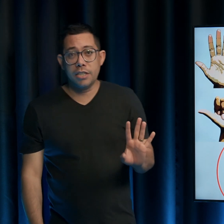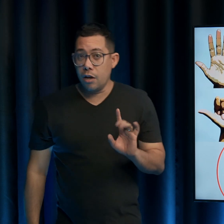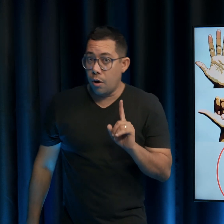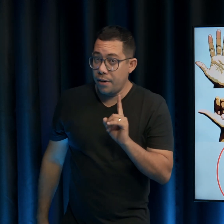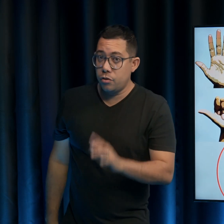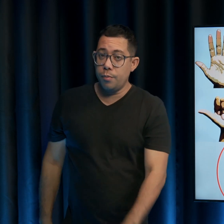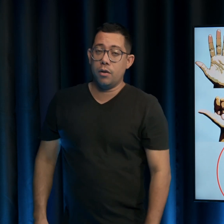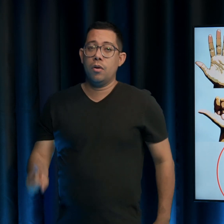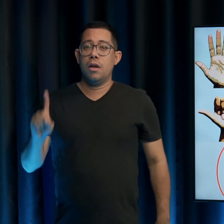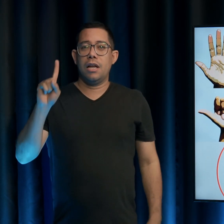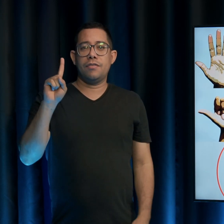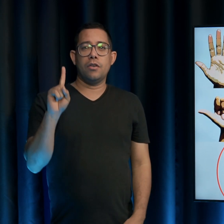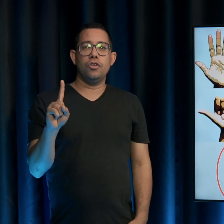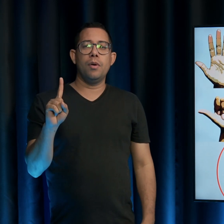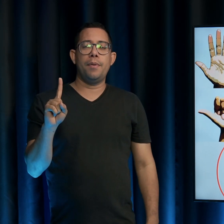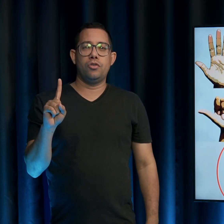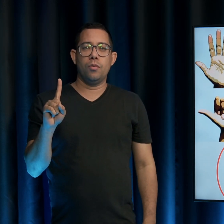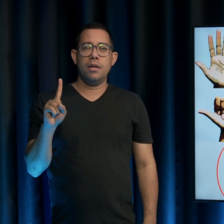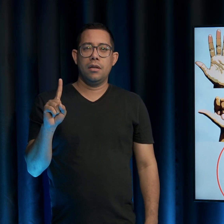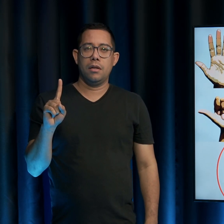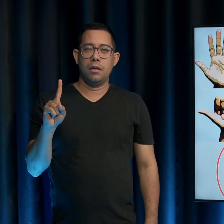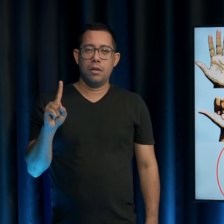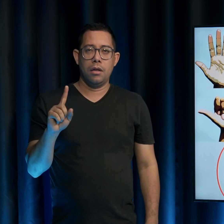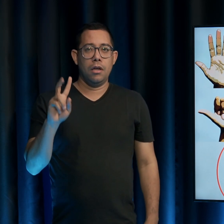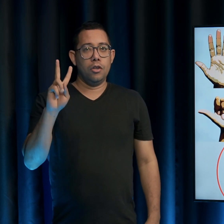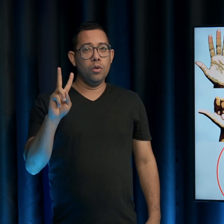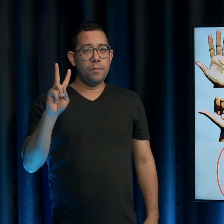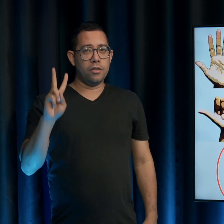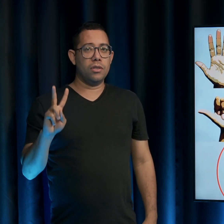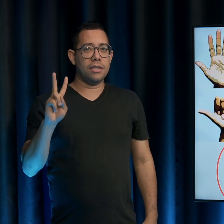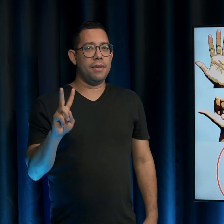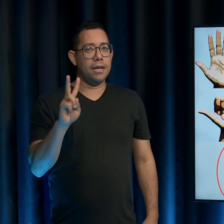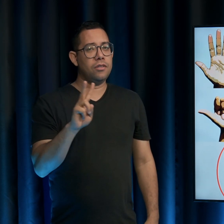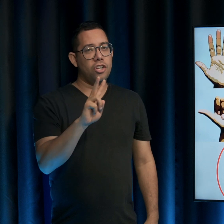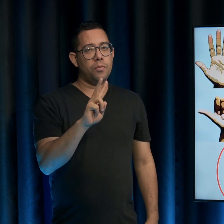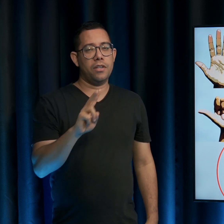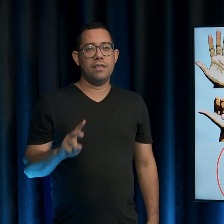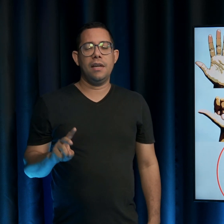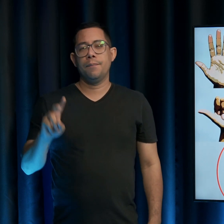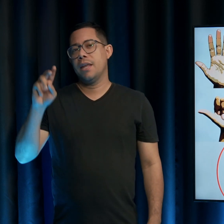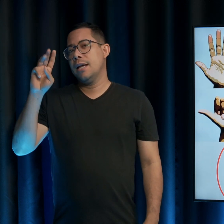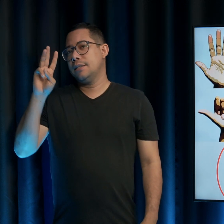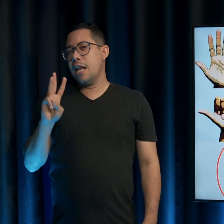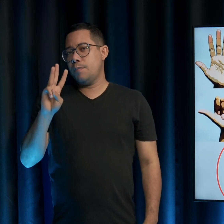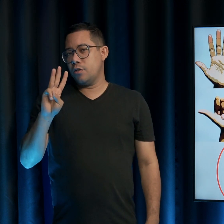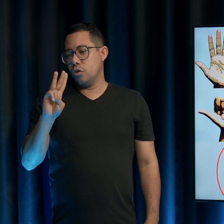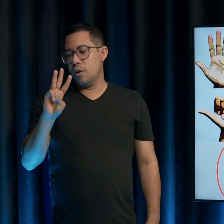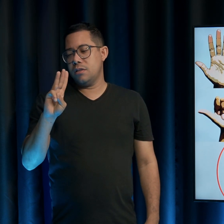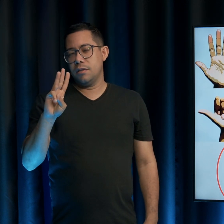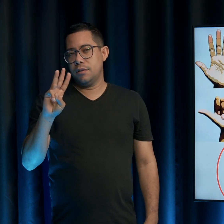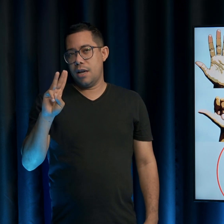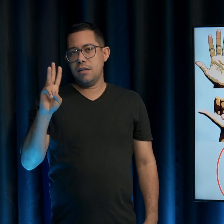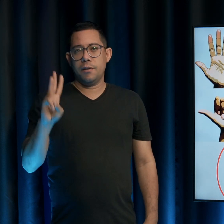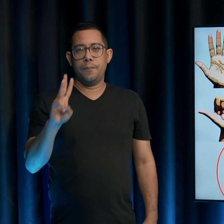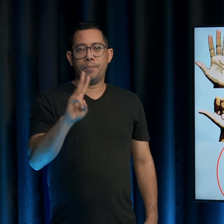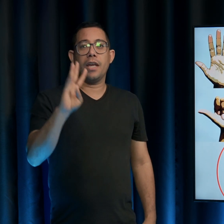ó, pensa comigo, classificador de uma pessoa, 2 pessoas caminhando, a gente pode fazer, 3 pessoas, 3, e